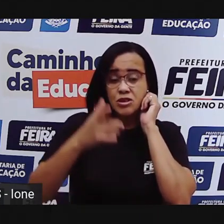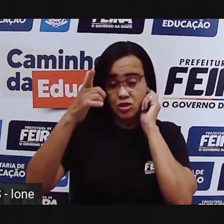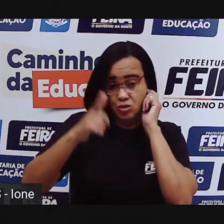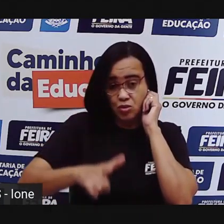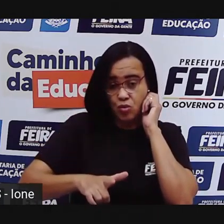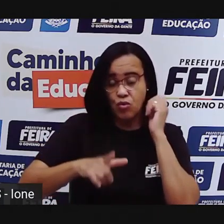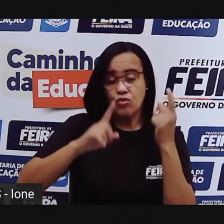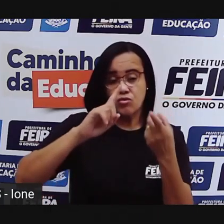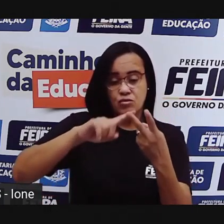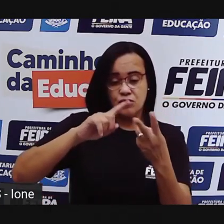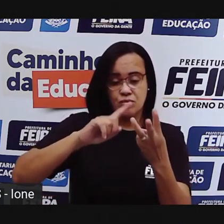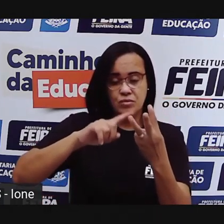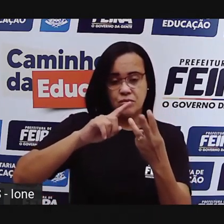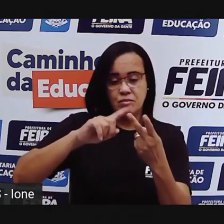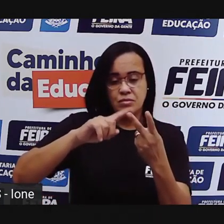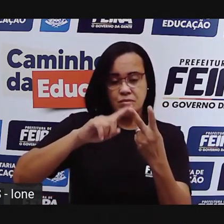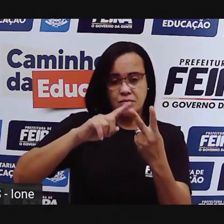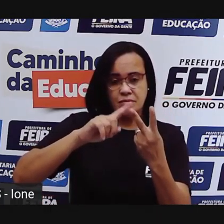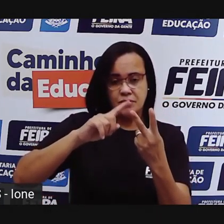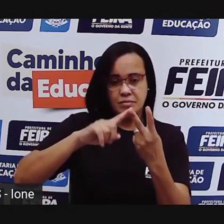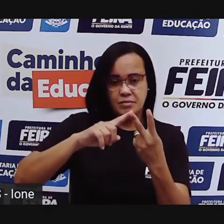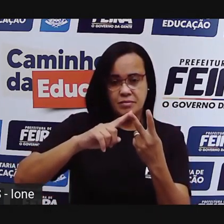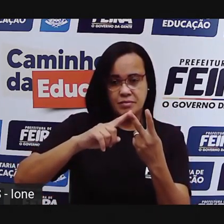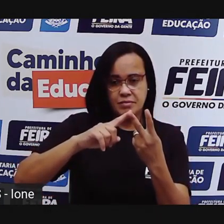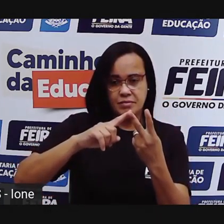terceira dobra, ou a segunda dobra e a